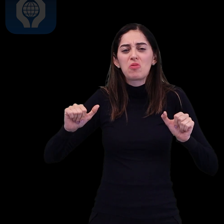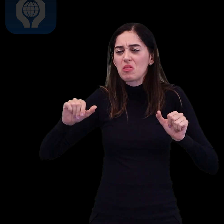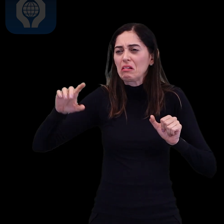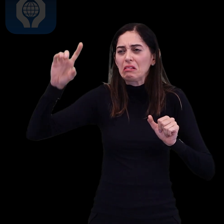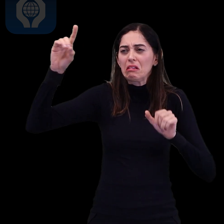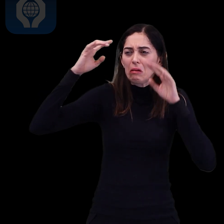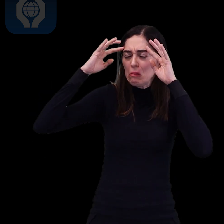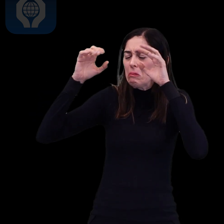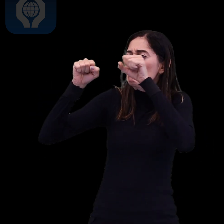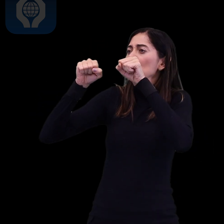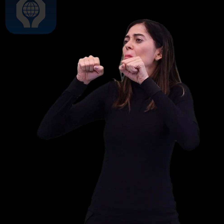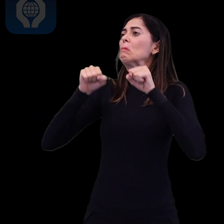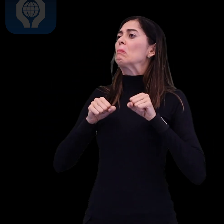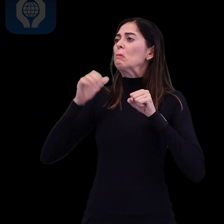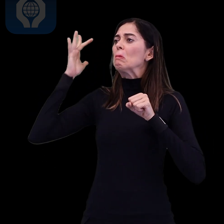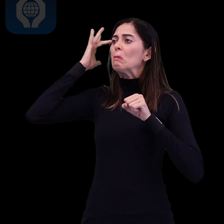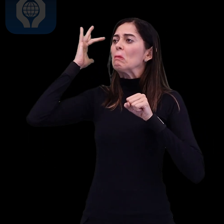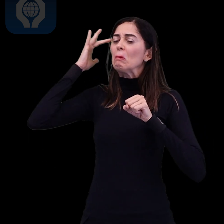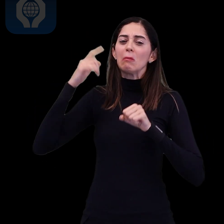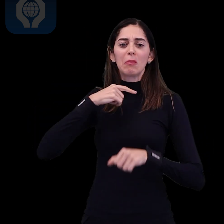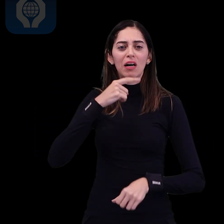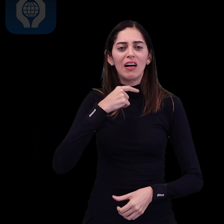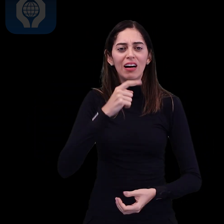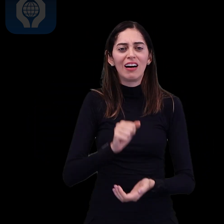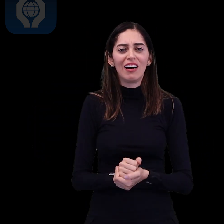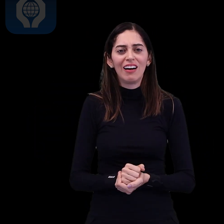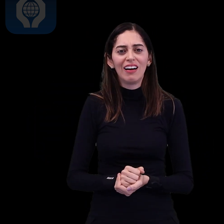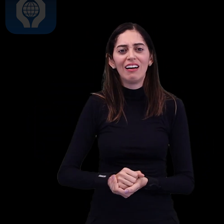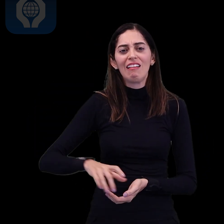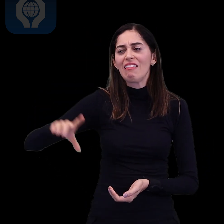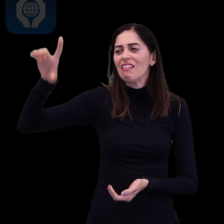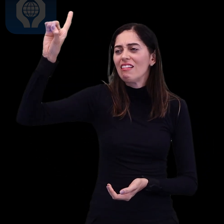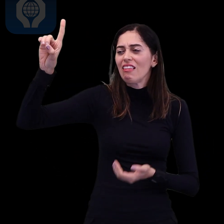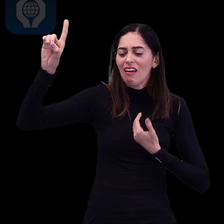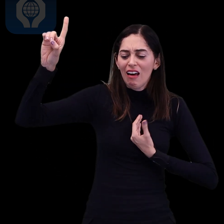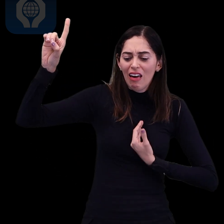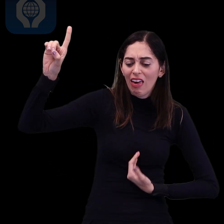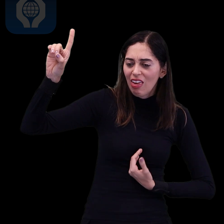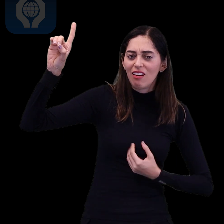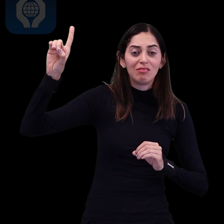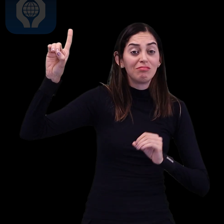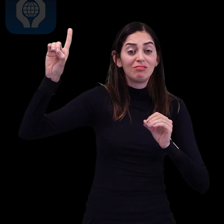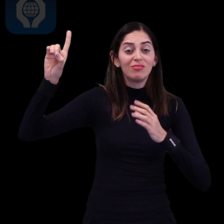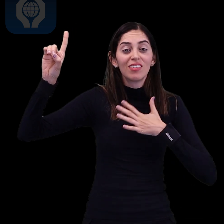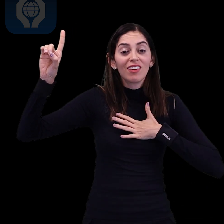entendimento. Deus não ficou cansado. Ele descansou porque terminou tudo o que havia planejado fazer.